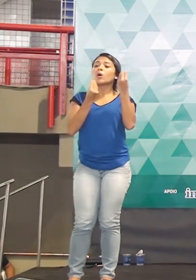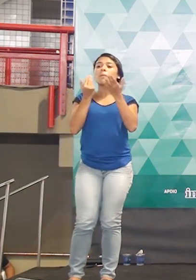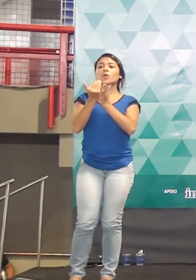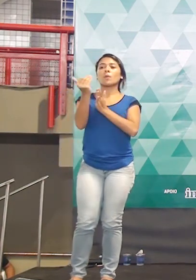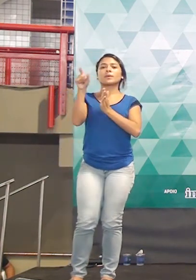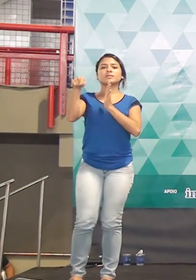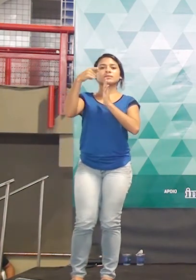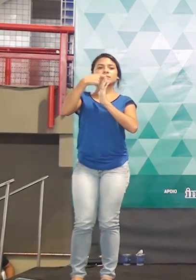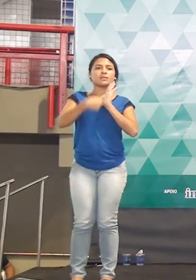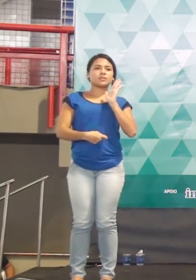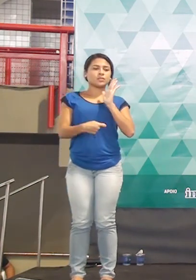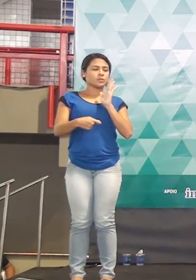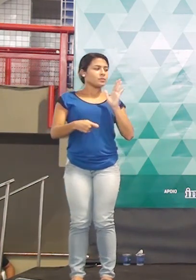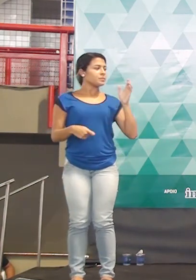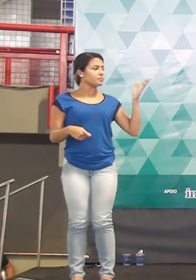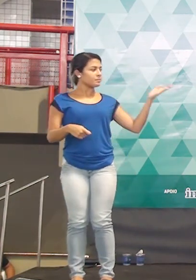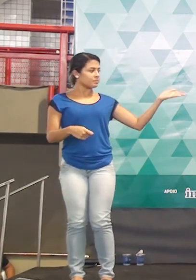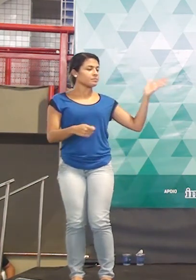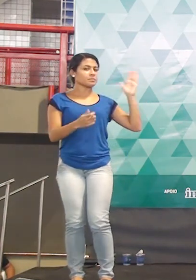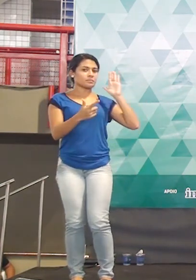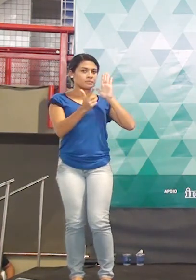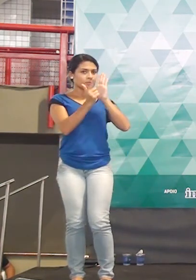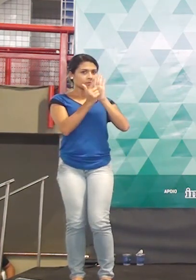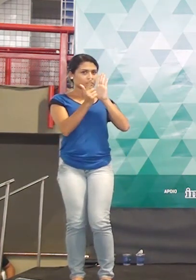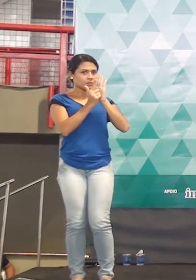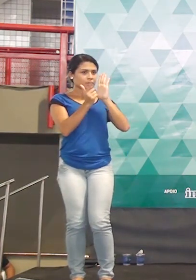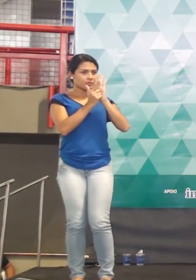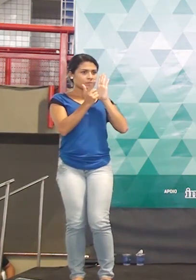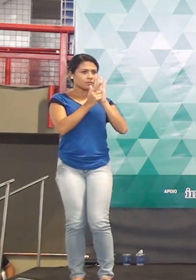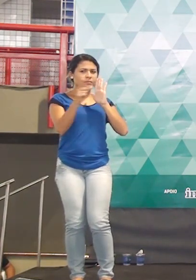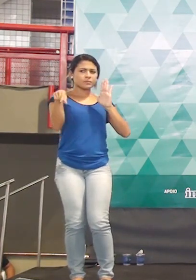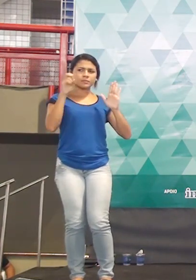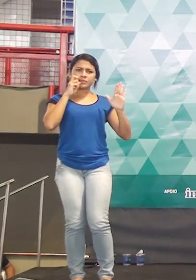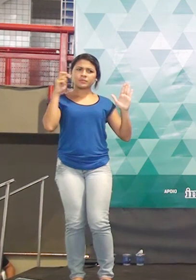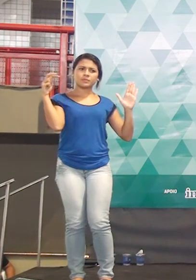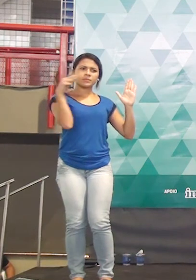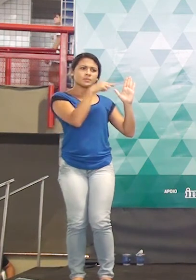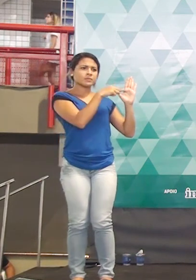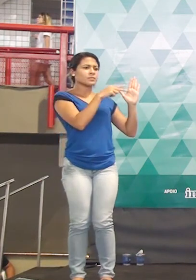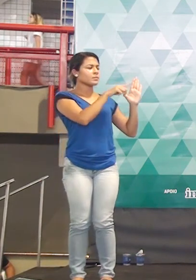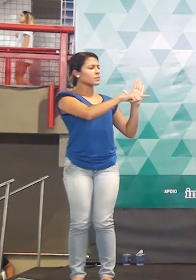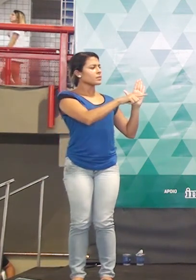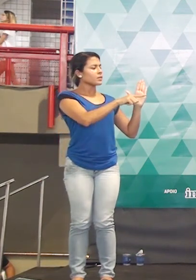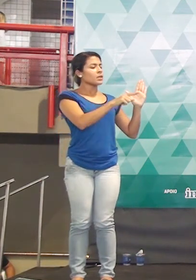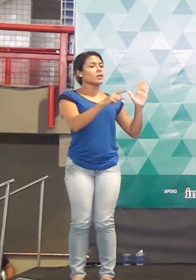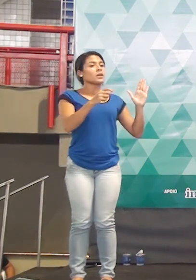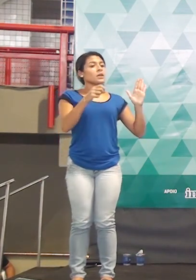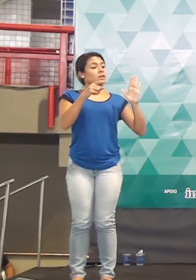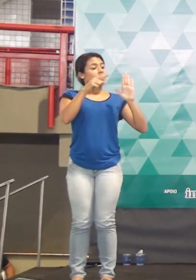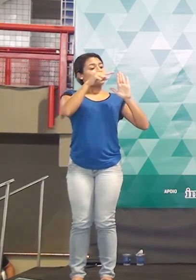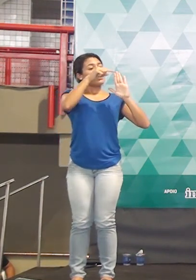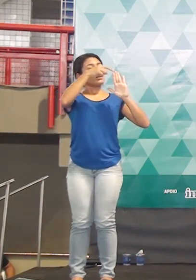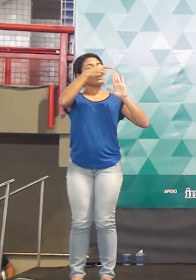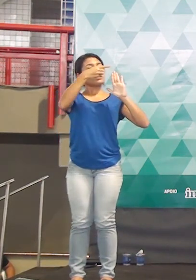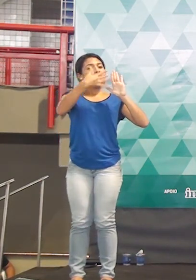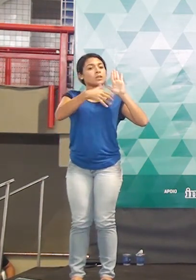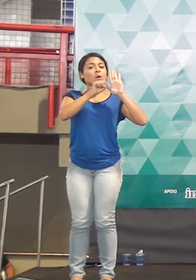texto. Aqui está a folha. Vocês estão visualizando que a linha 8 é uma linha que